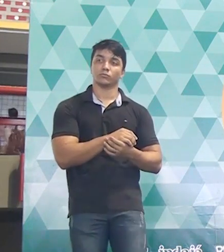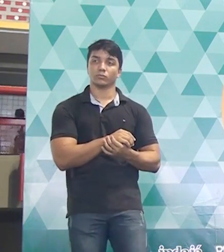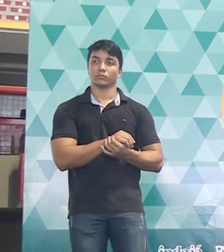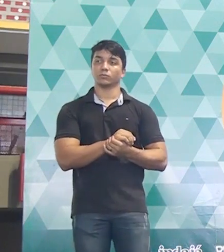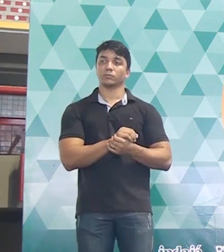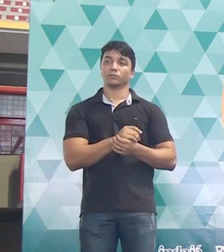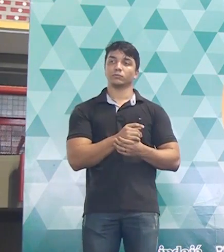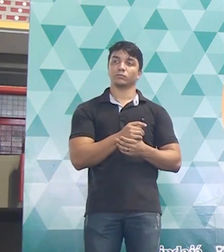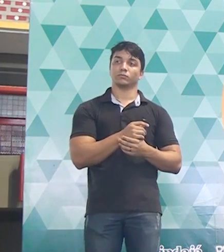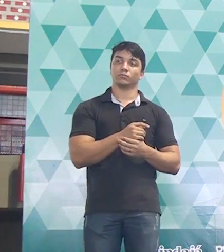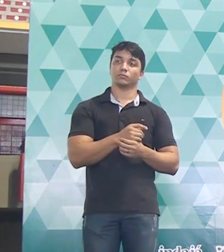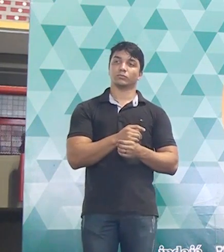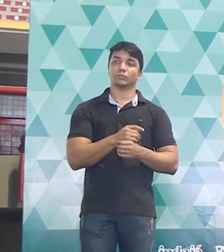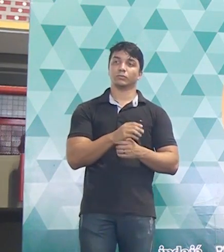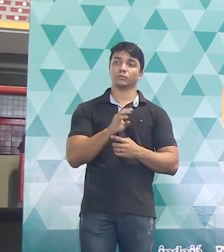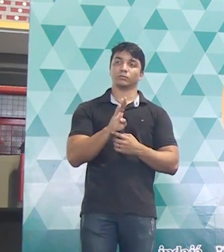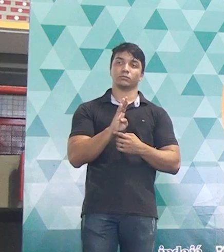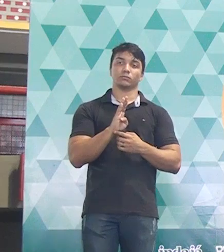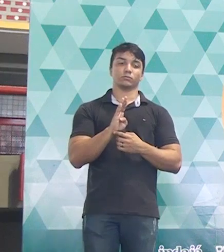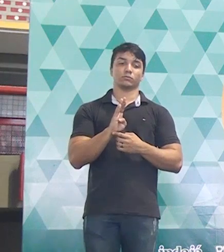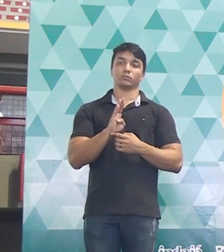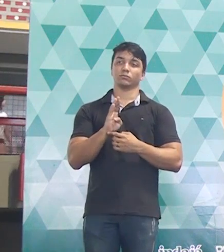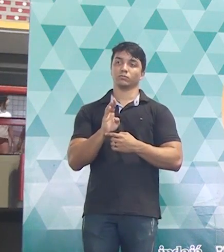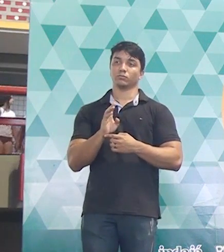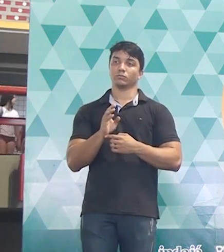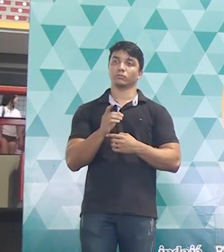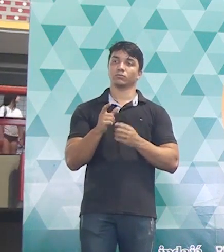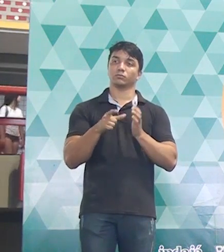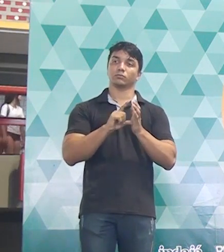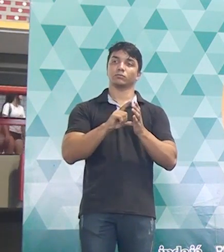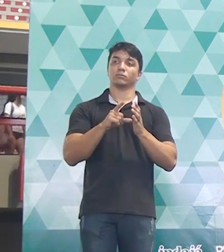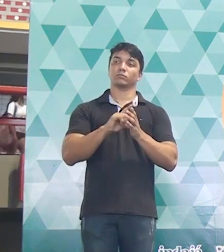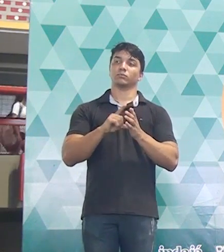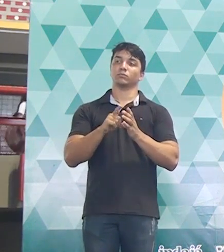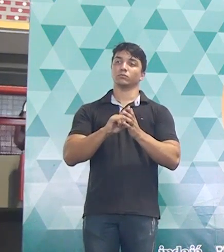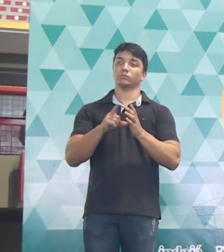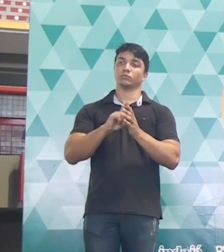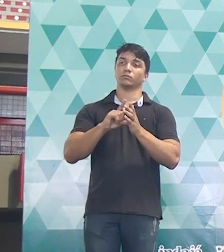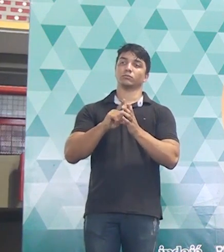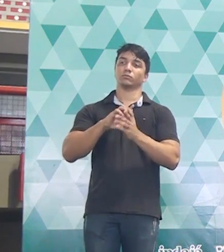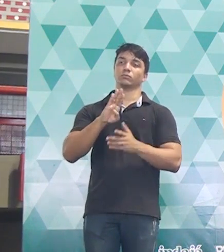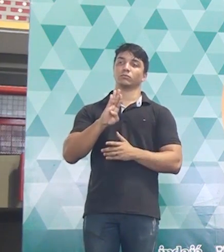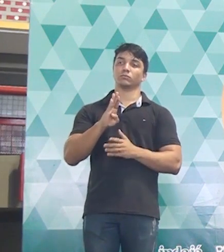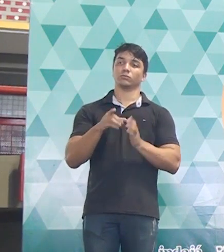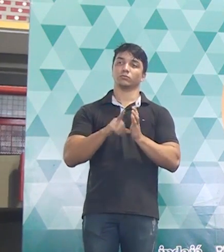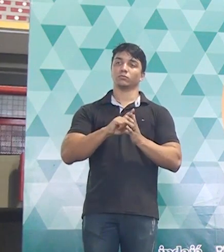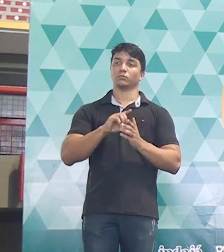ó. Como esses gases tão corrosivos são produzidos?